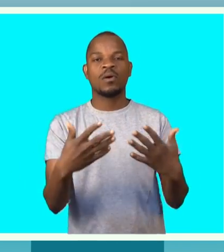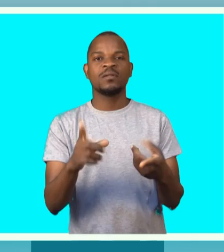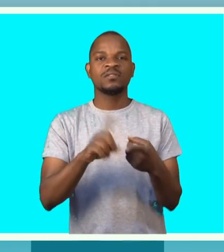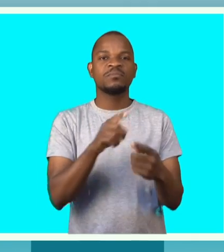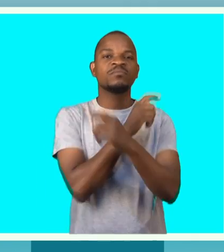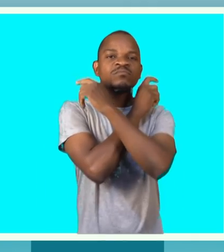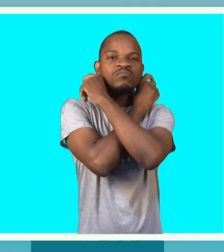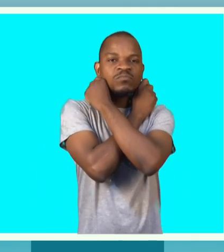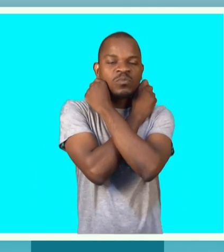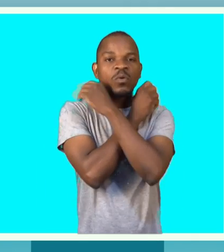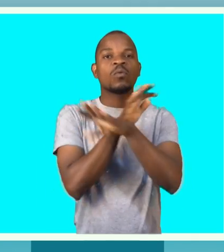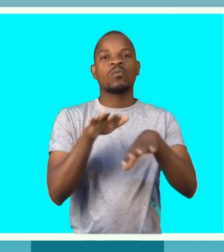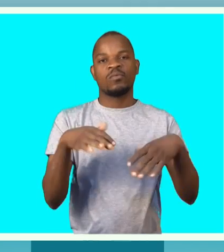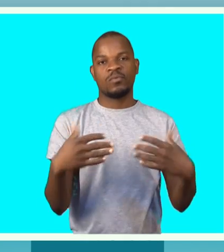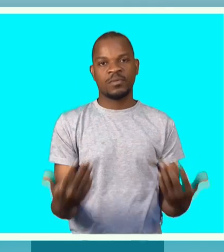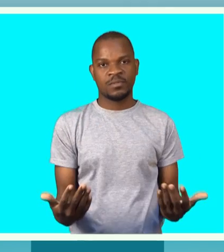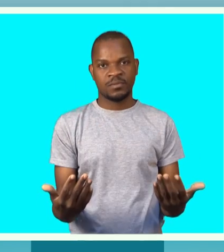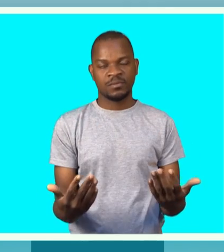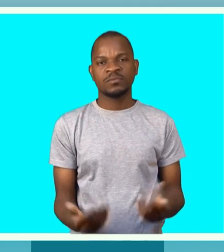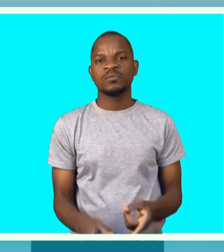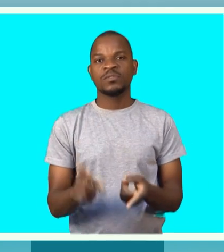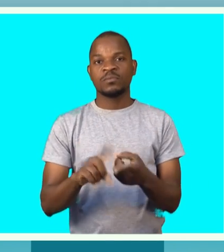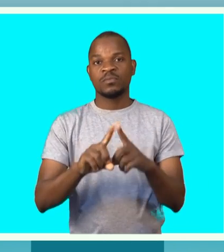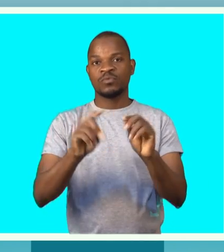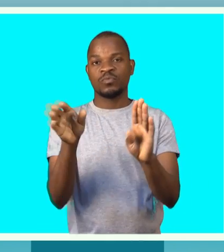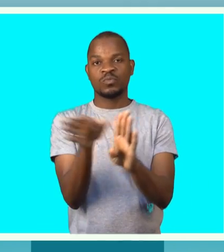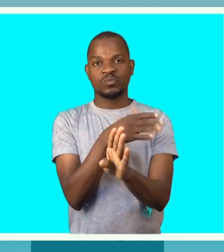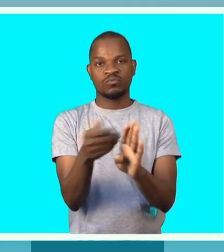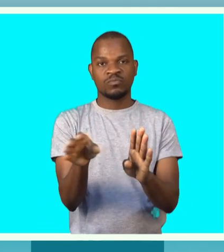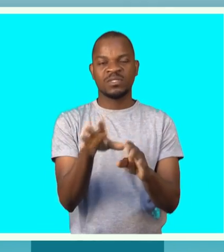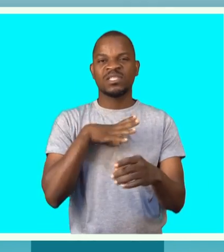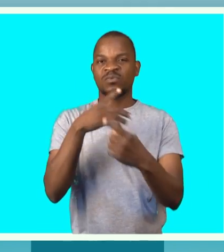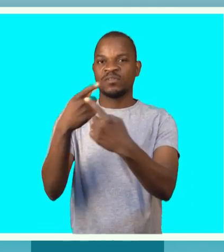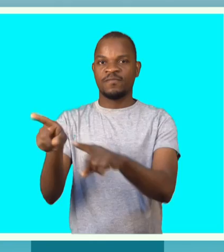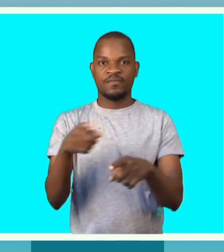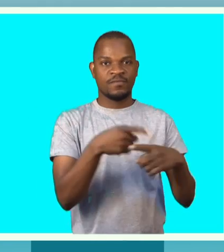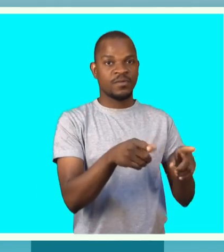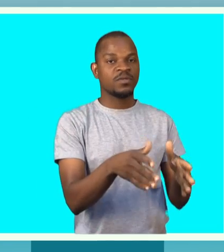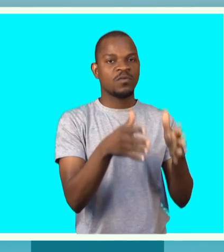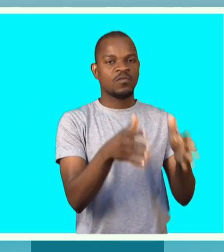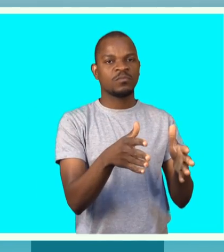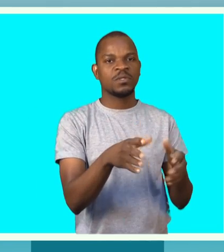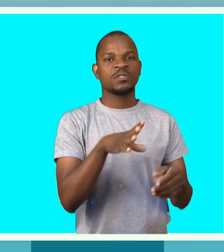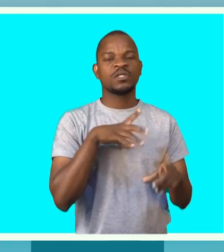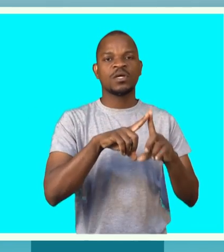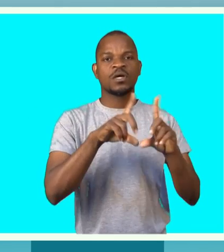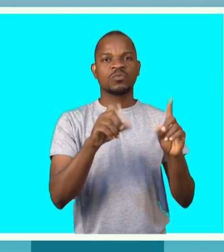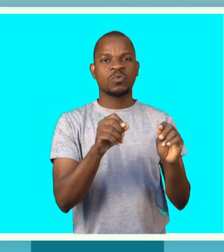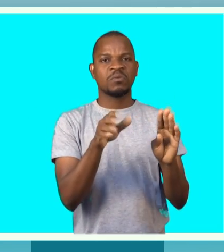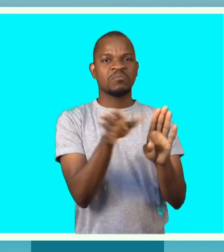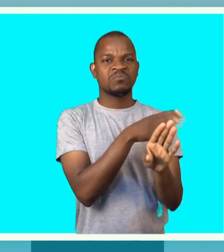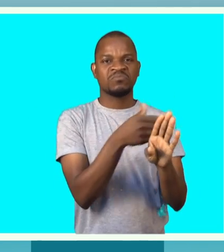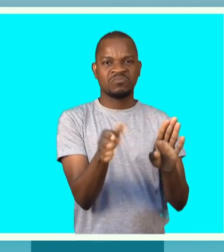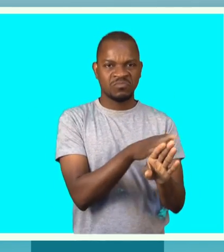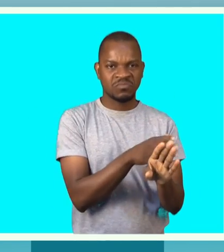A violência doméstica tem várias modalidades. Existe a violência física, a violência psicológica, a violência